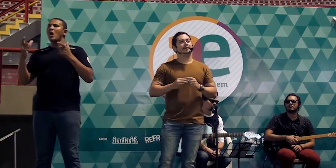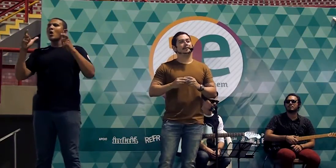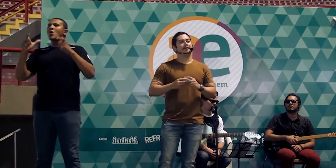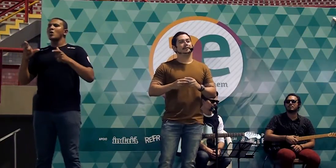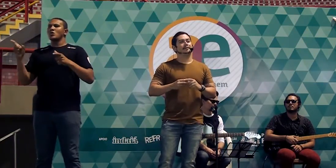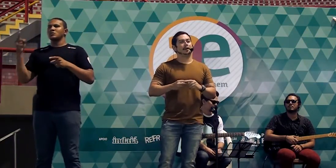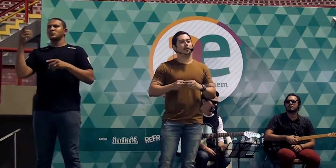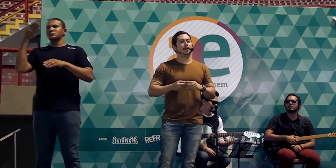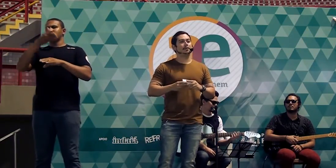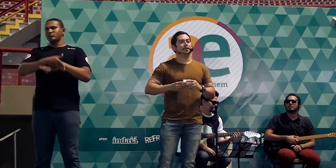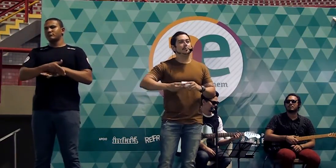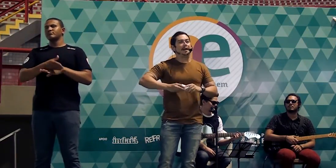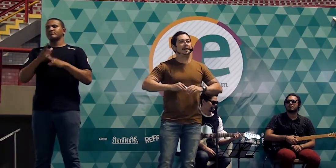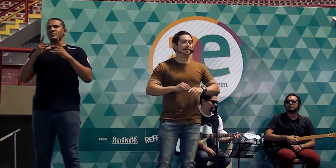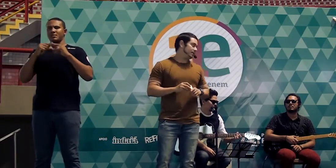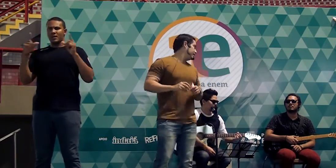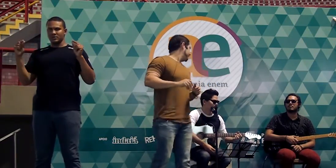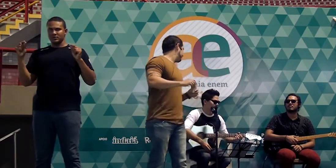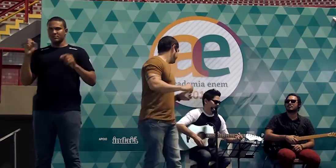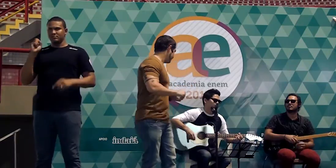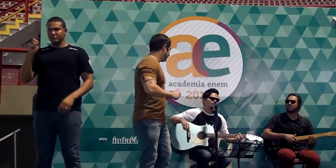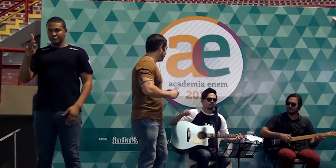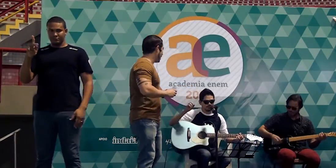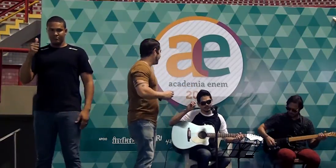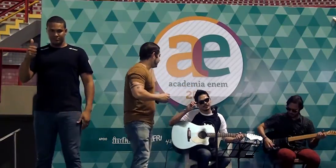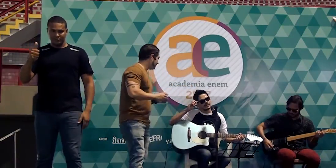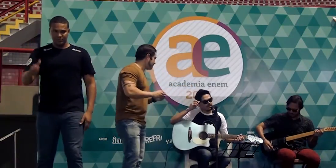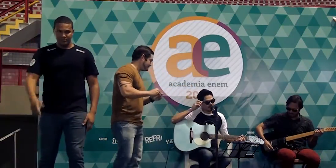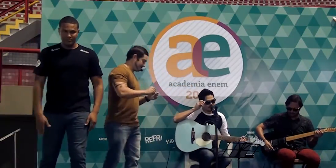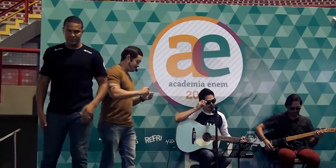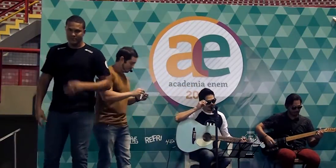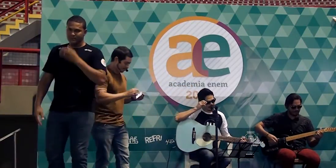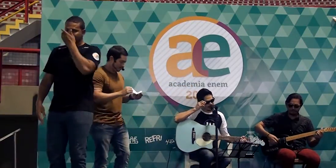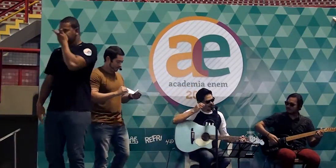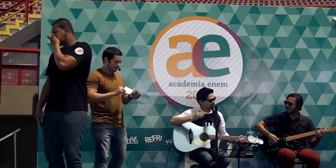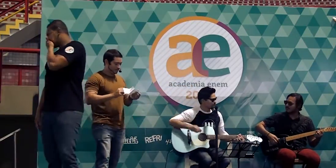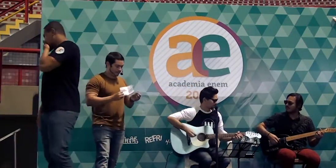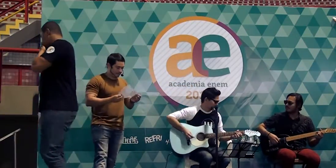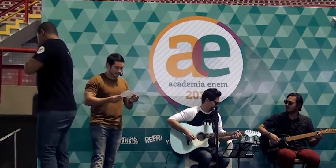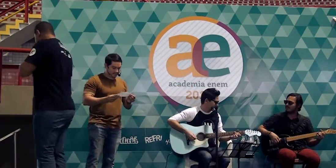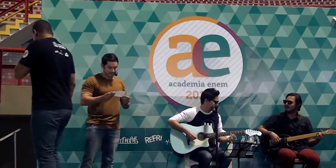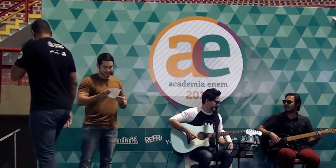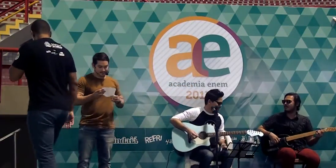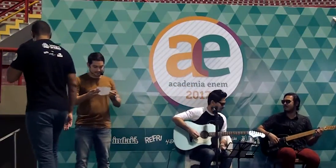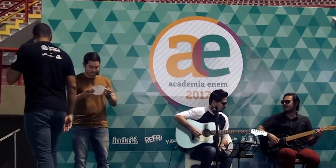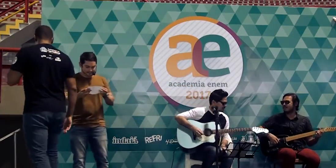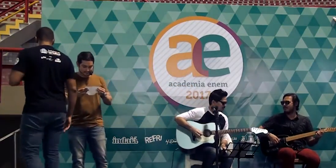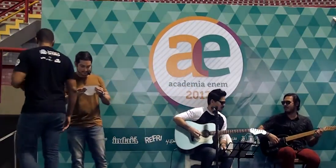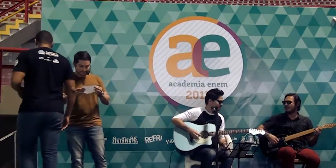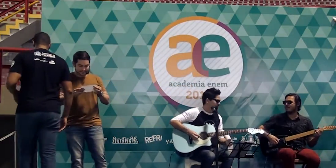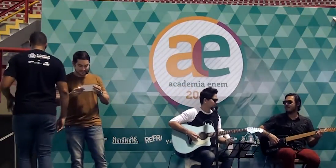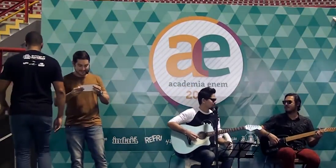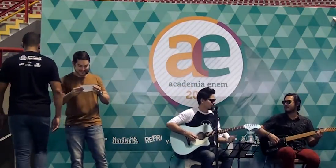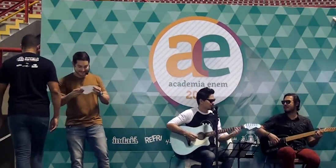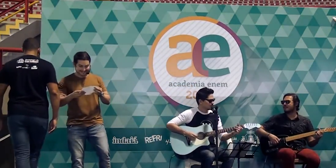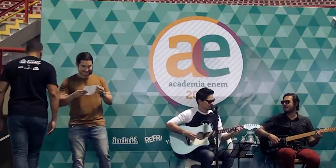Brasília. Tranquilo? Beleza? Vamos lá. Oi, oi.